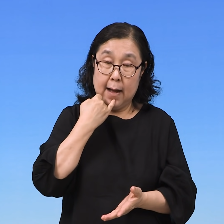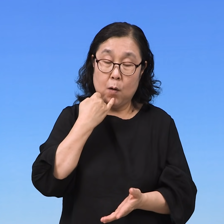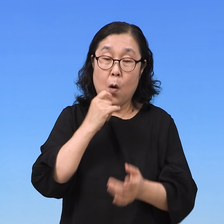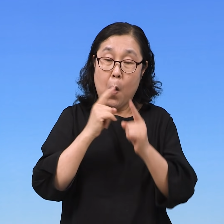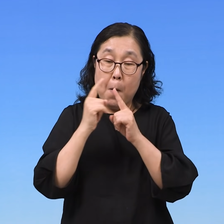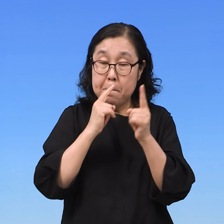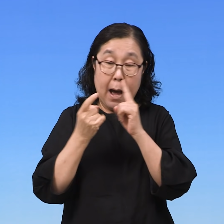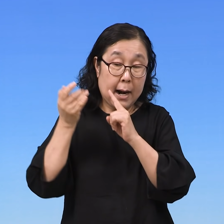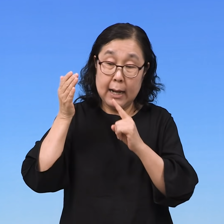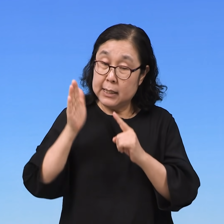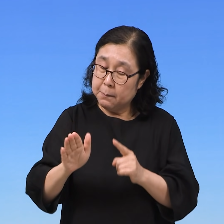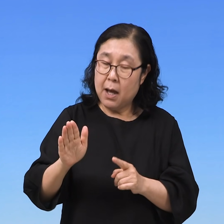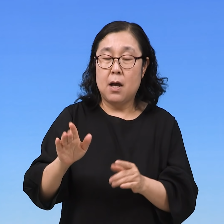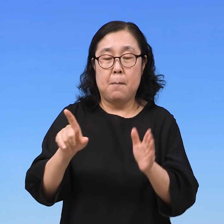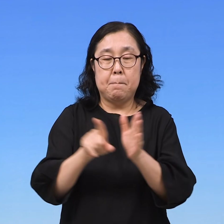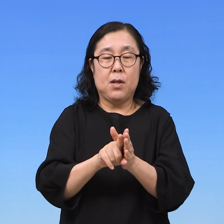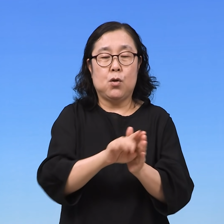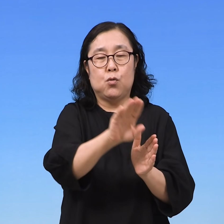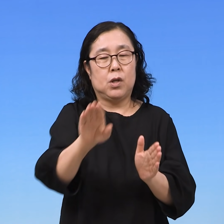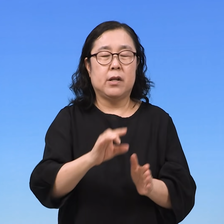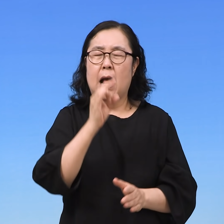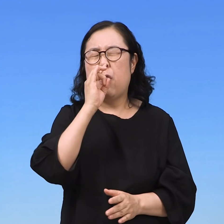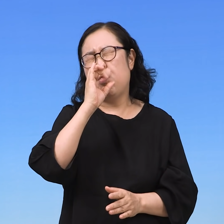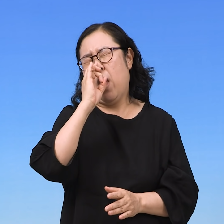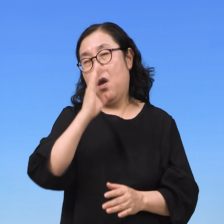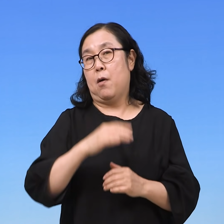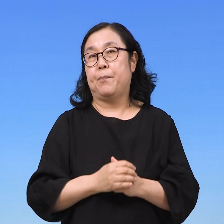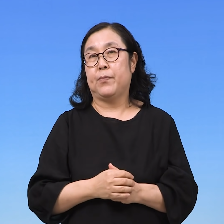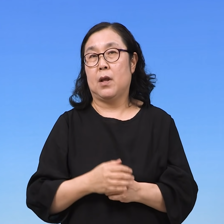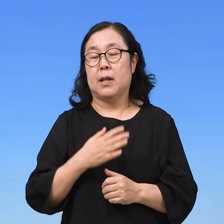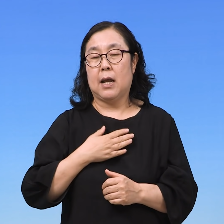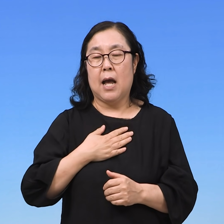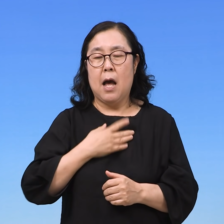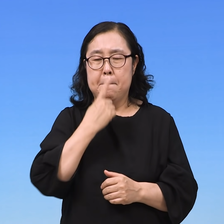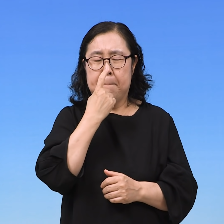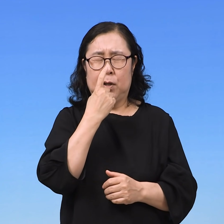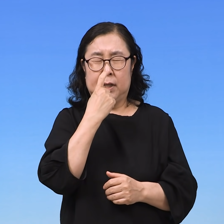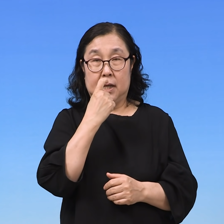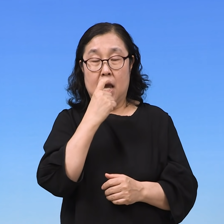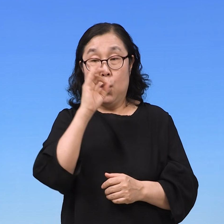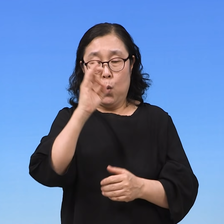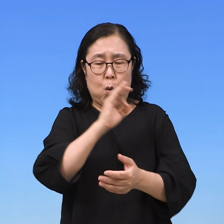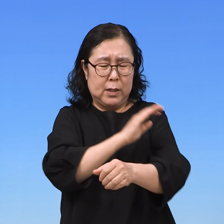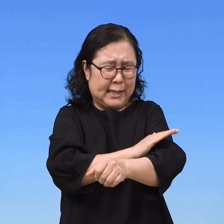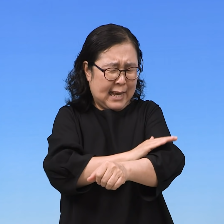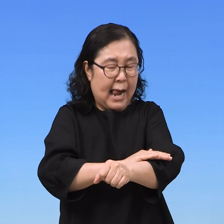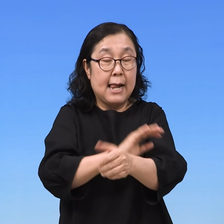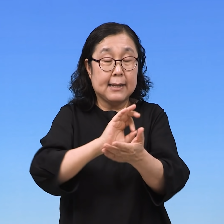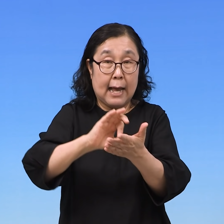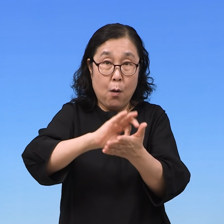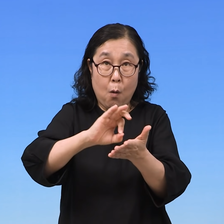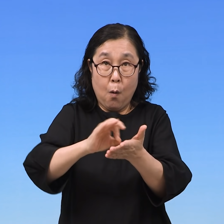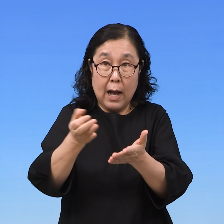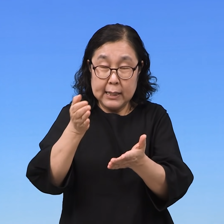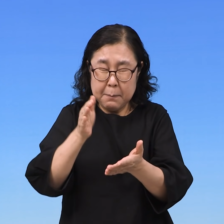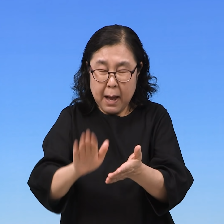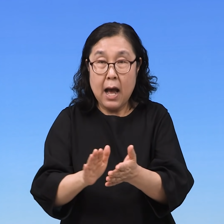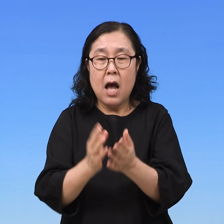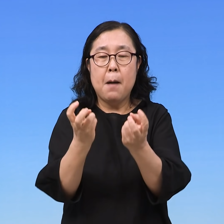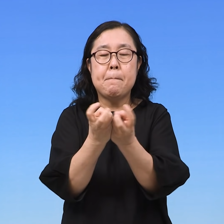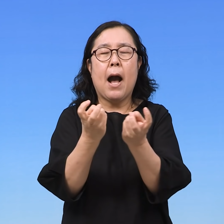하는데요, 믿는 우리는 그런 얘기하면 안 됩니다. 아무리 정성처럼 쓴다 하더라도 개같이 벌면 안 됩니다.